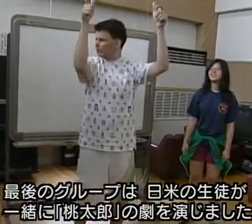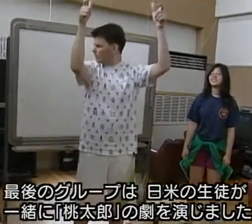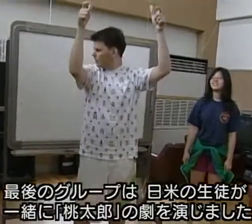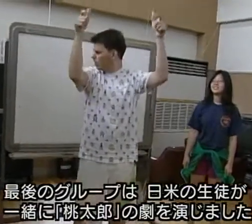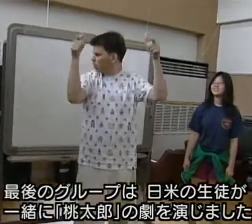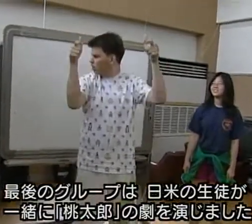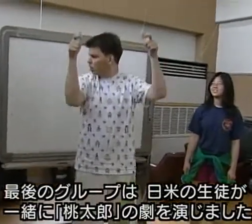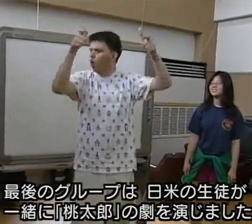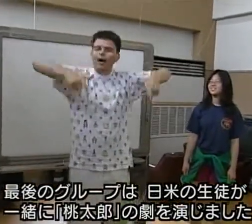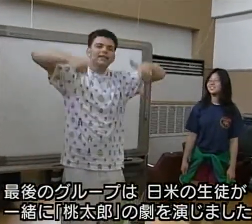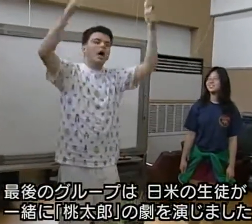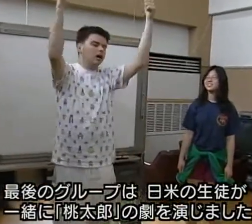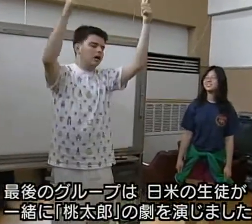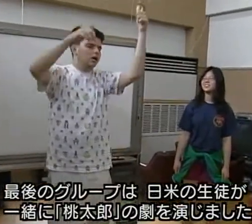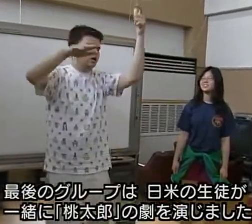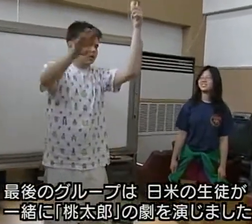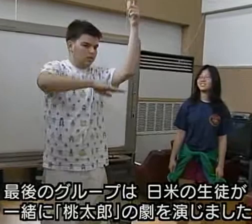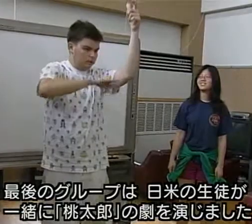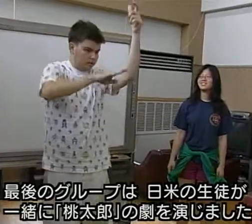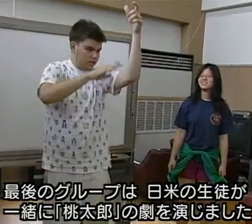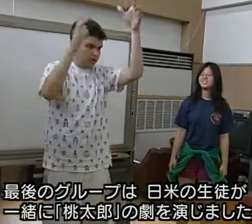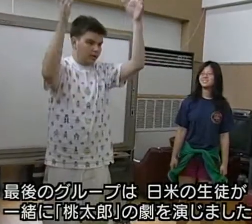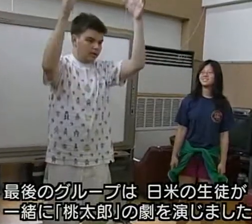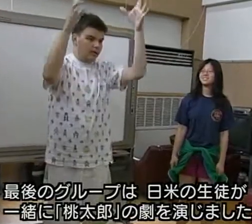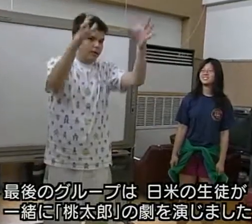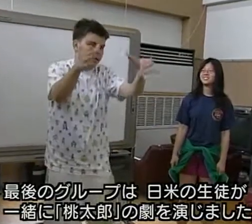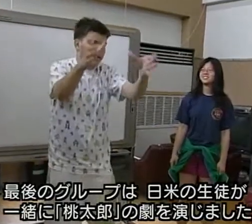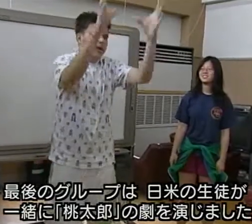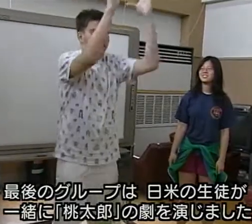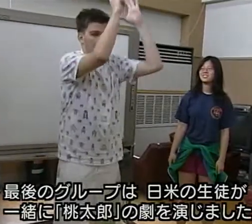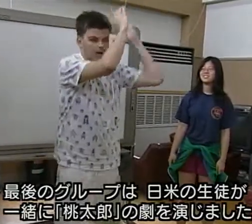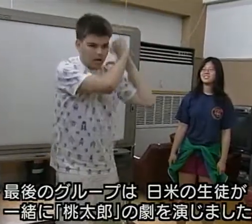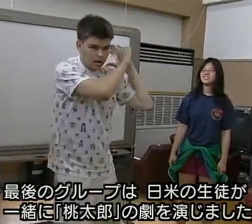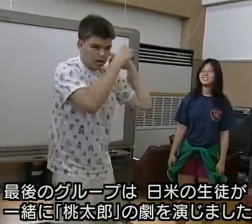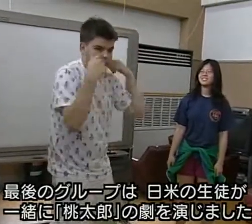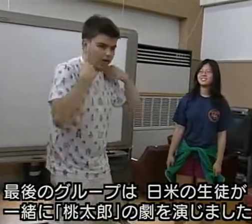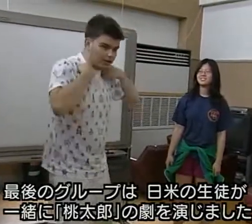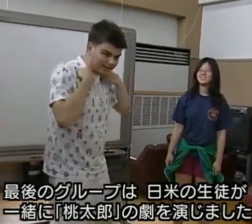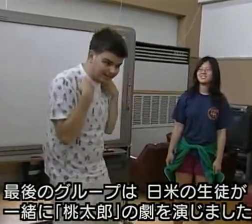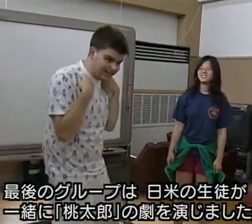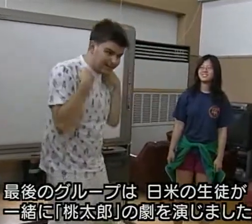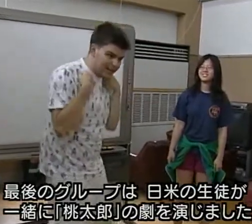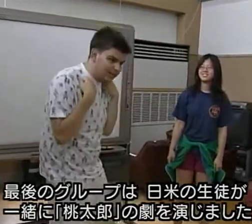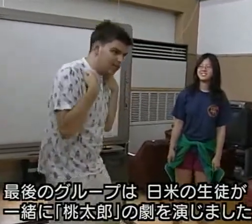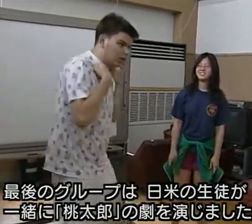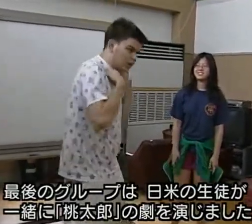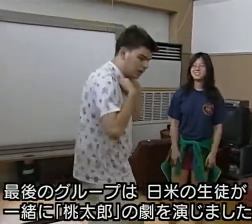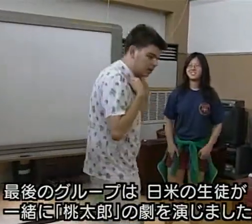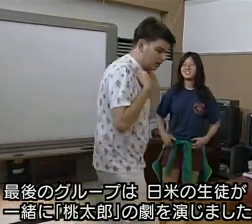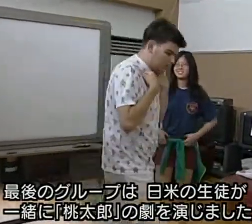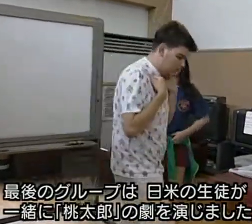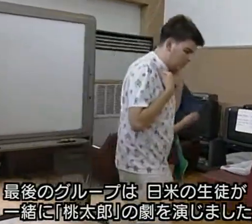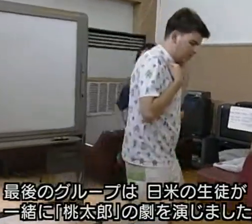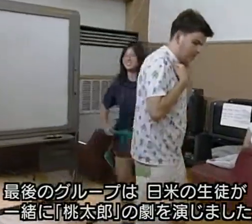最後のグループは、日米の生徒が一緒になって桃太郎の劇を演じました。